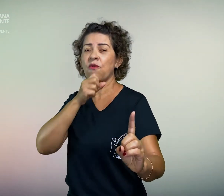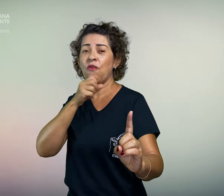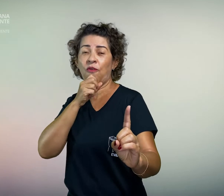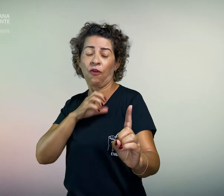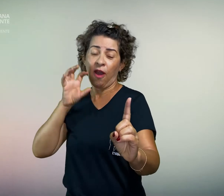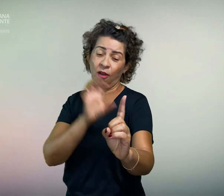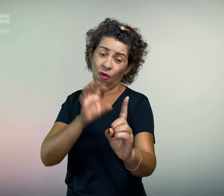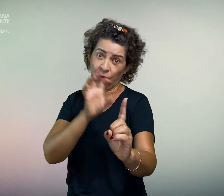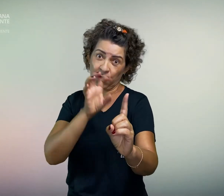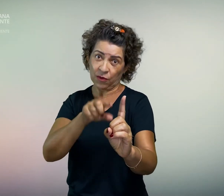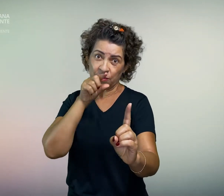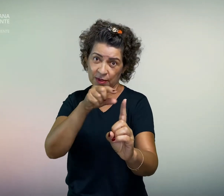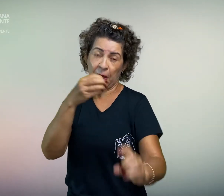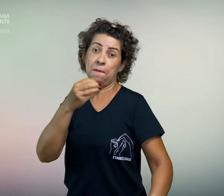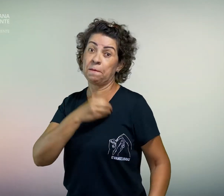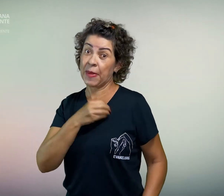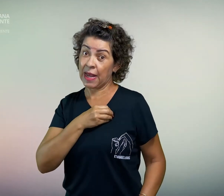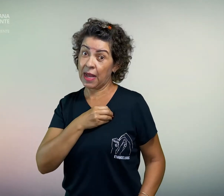pais e avós no passado.